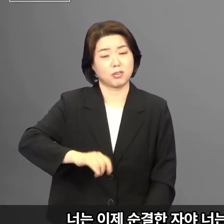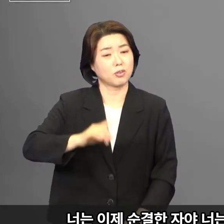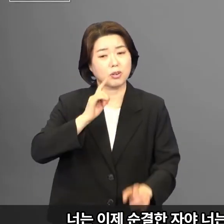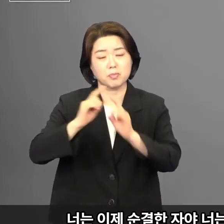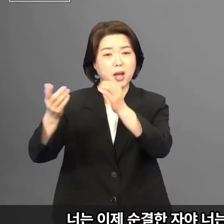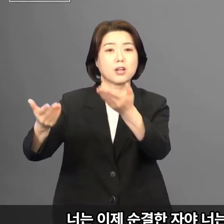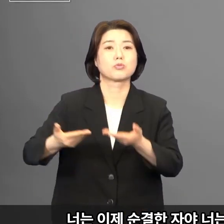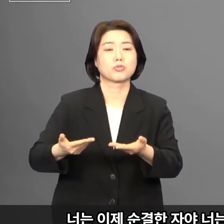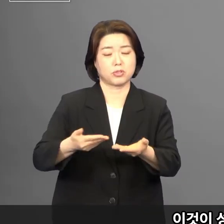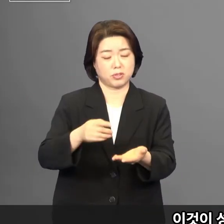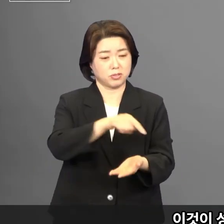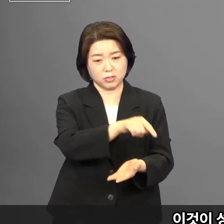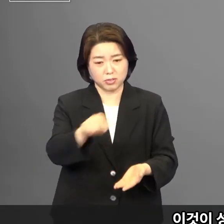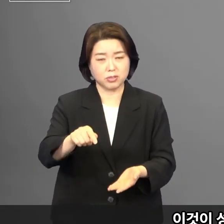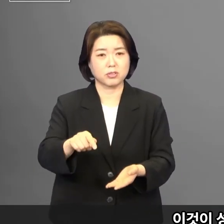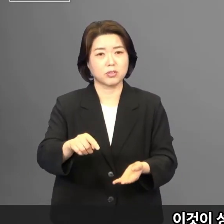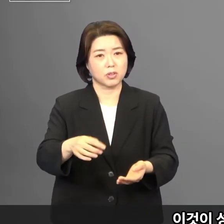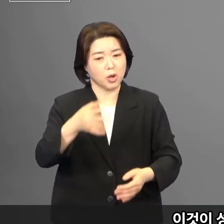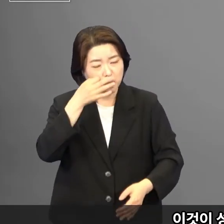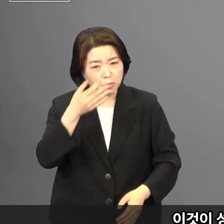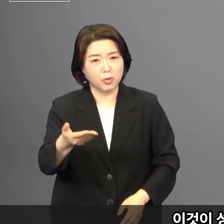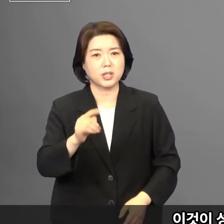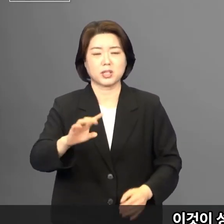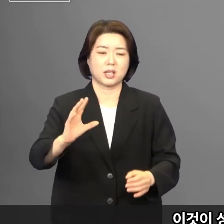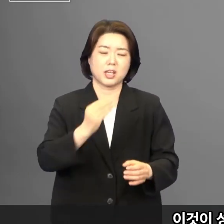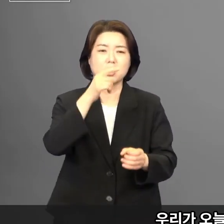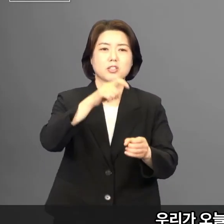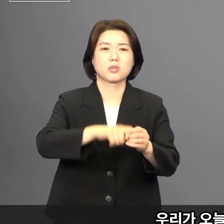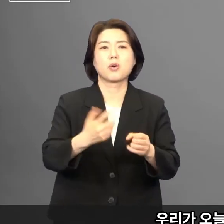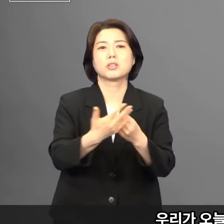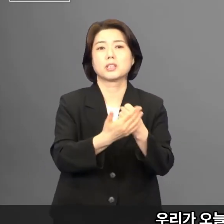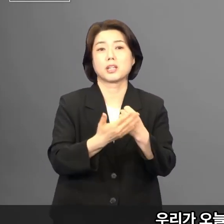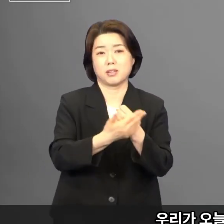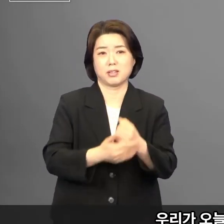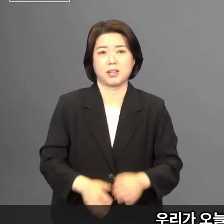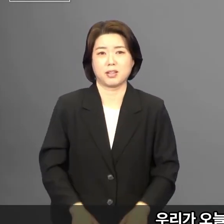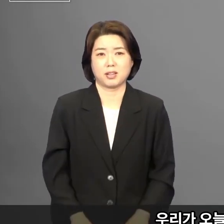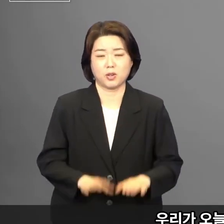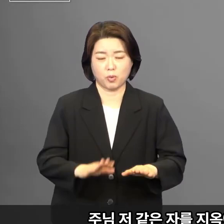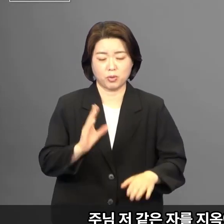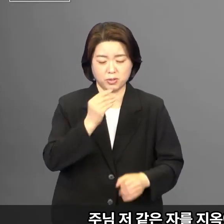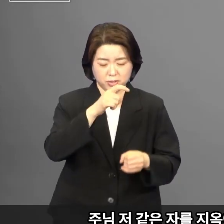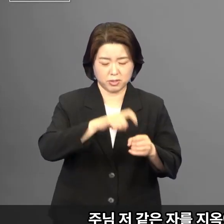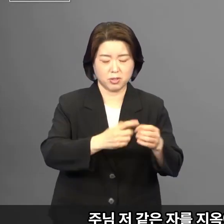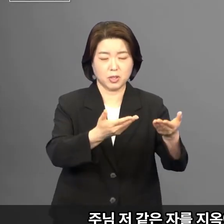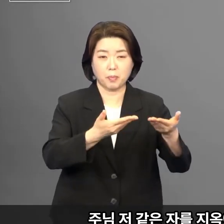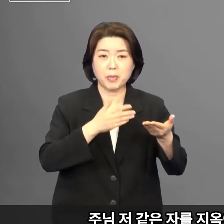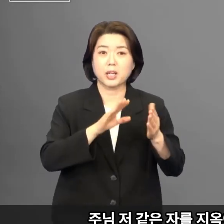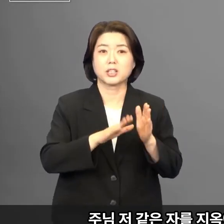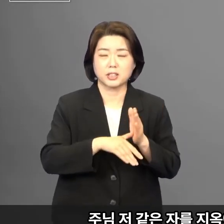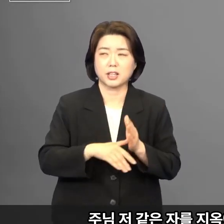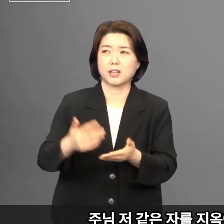거예요. 이것이 성찬의 은혜예요. 우리가 오늘 성찬을 받을 때에 주님,